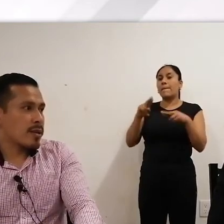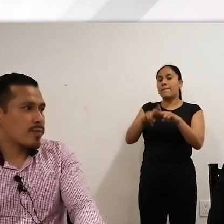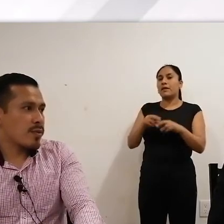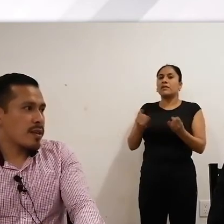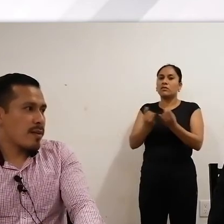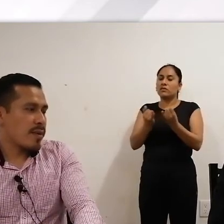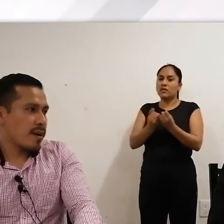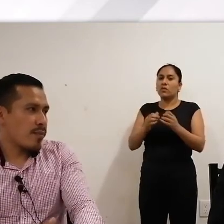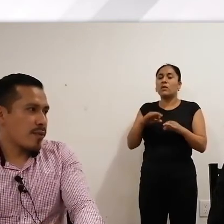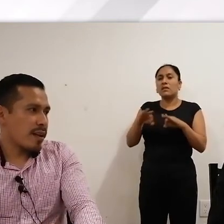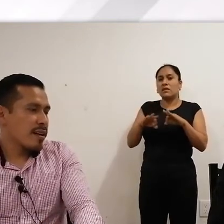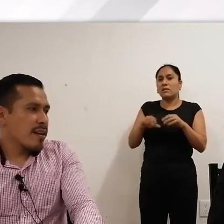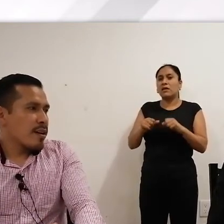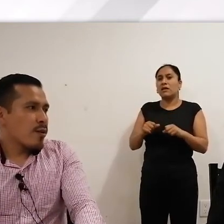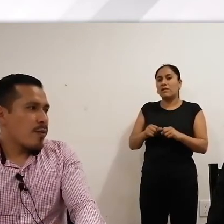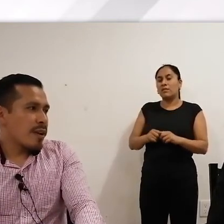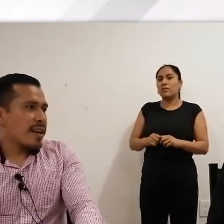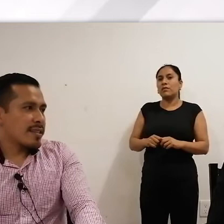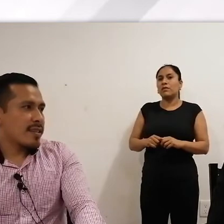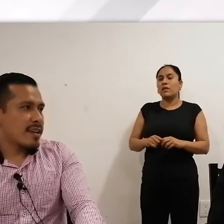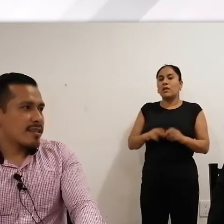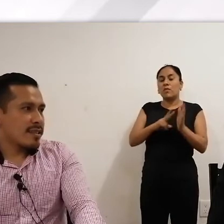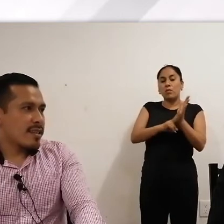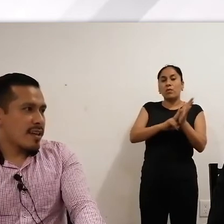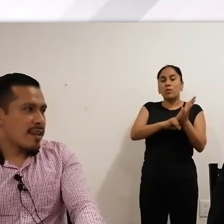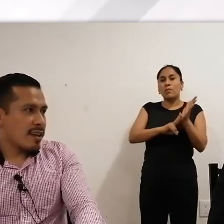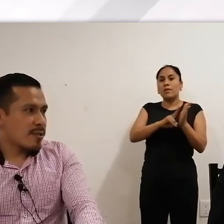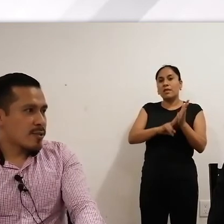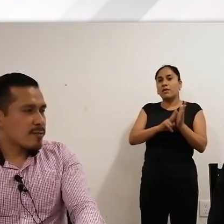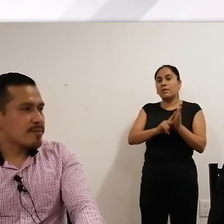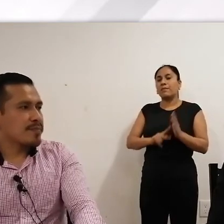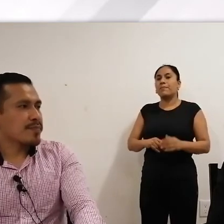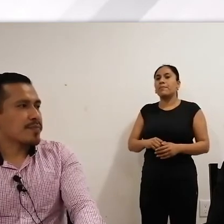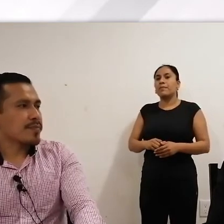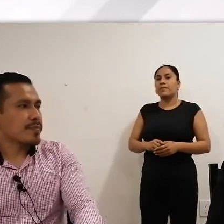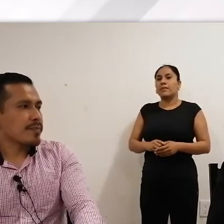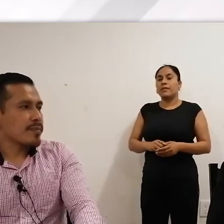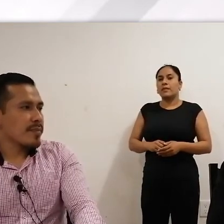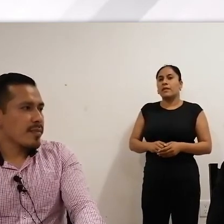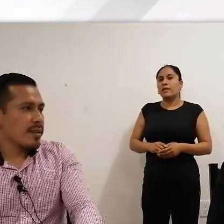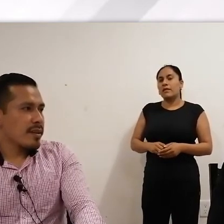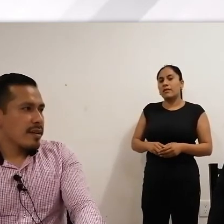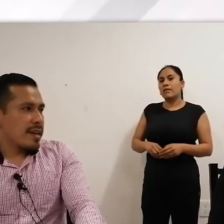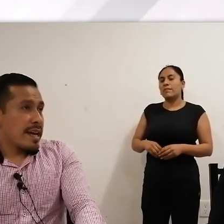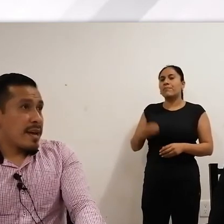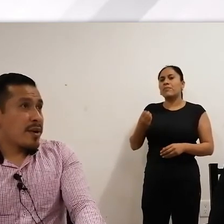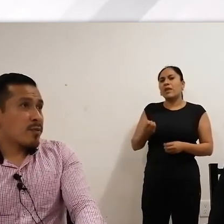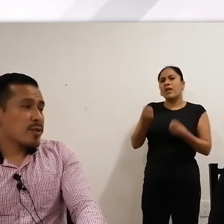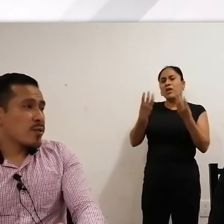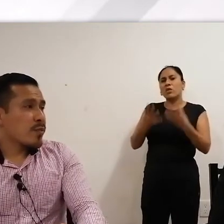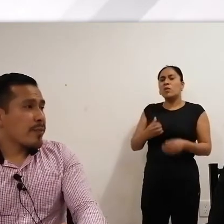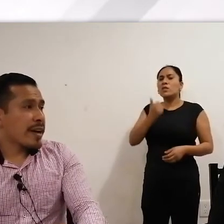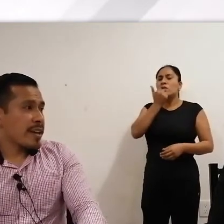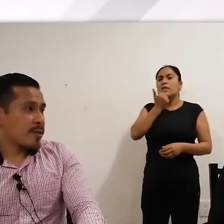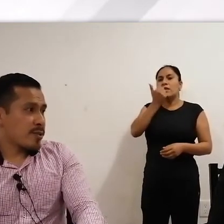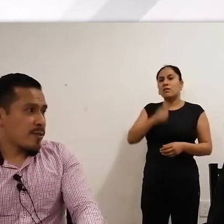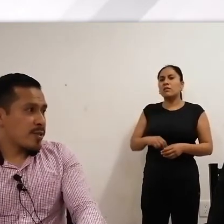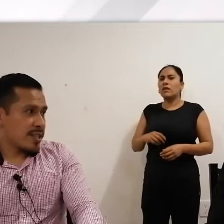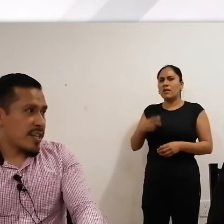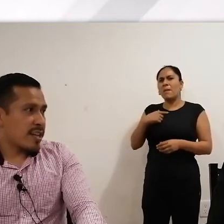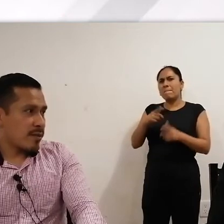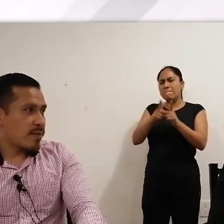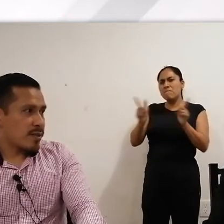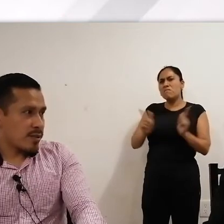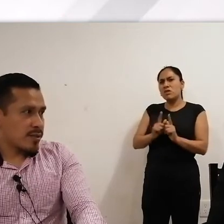nos correspondía para poder cubrir esta necesidad de ellos. ¿Cuántos alumnos tienen? Mi grupo es un grupo pequeño,